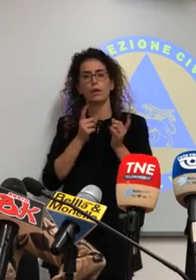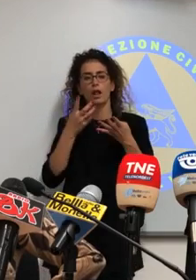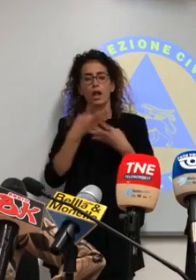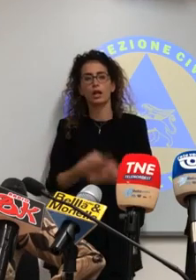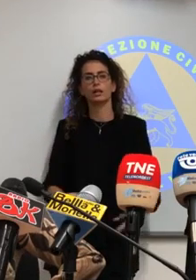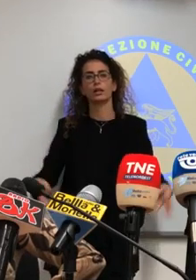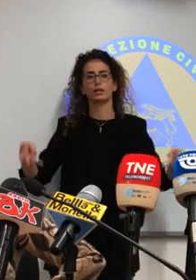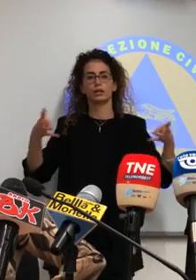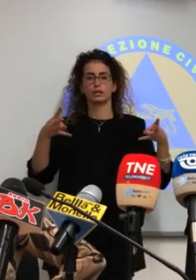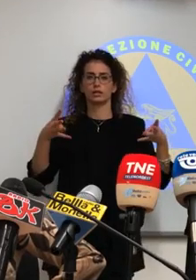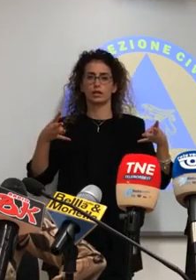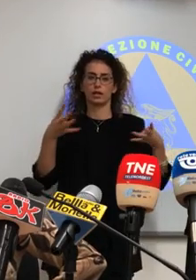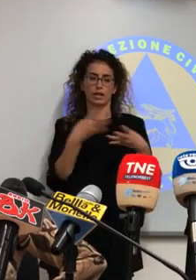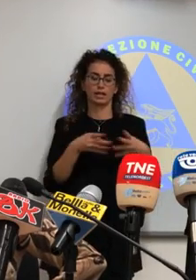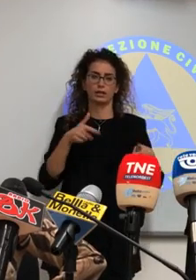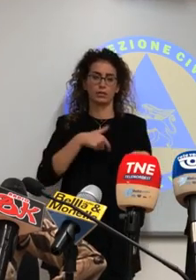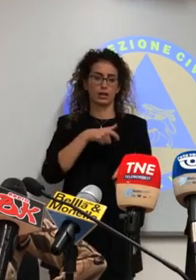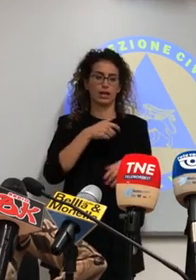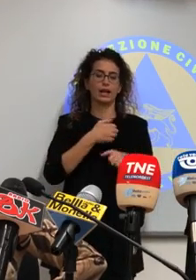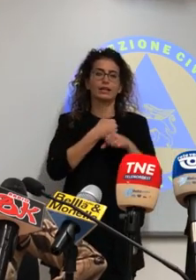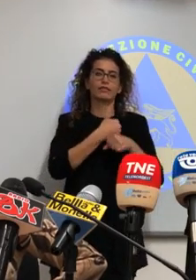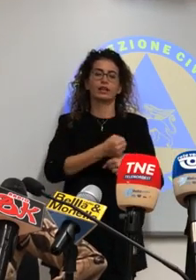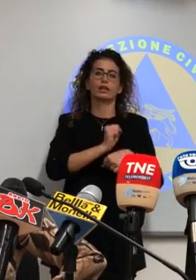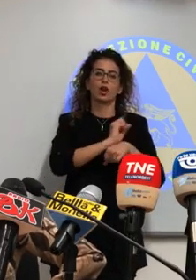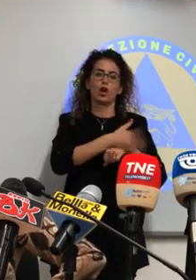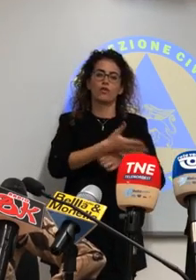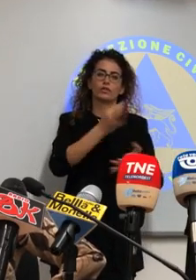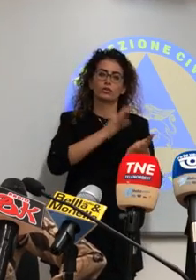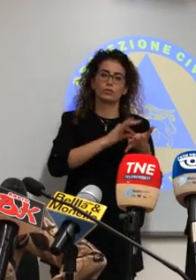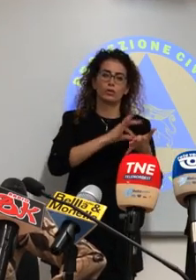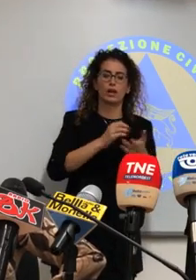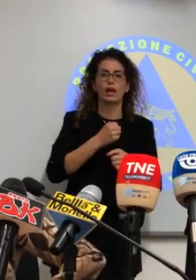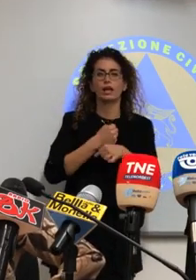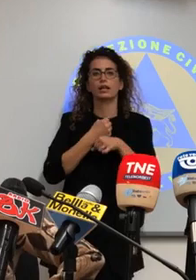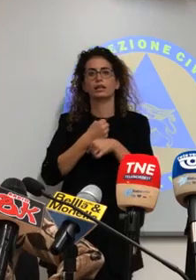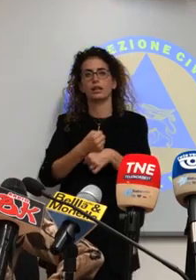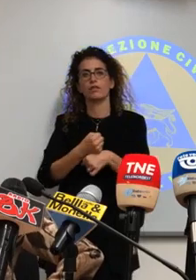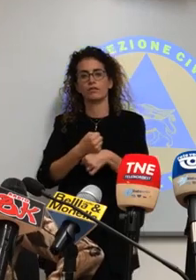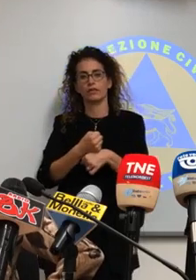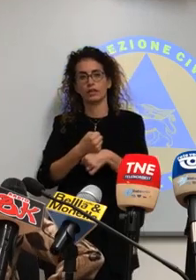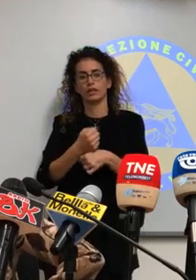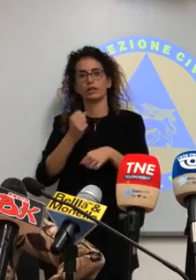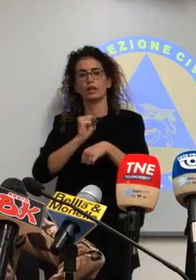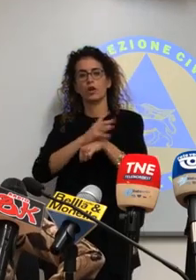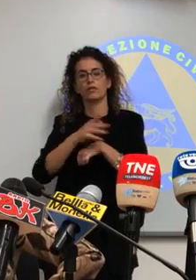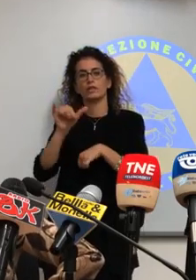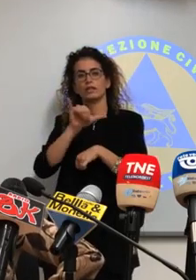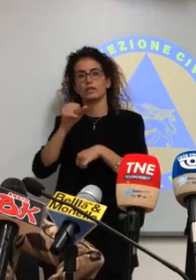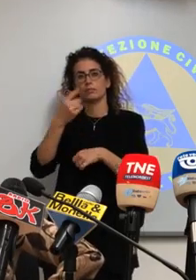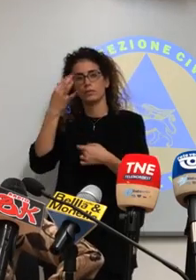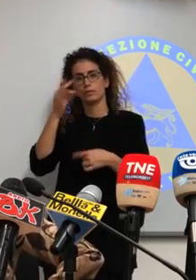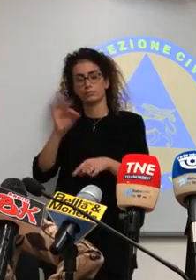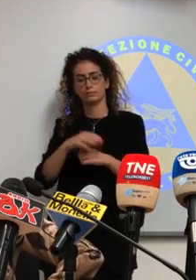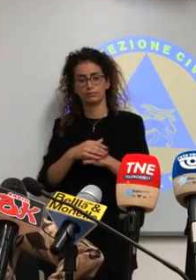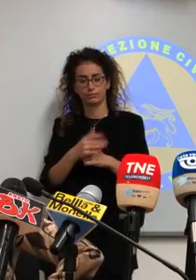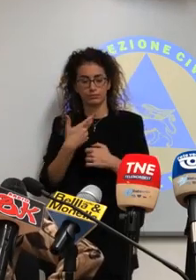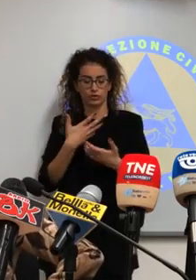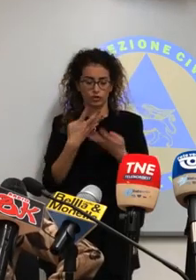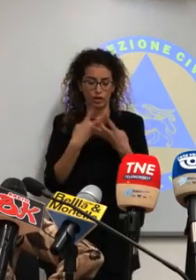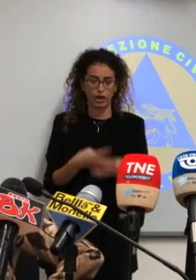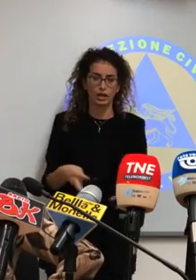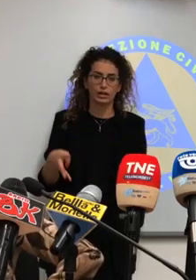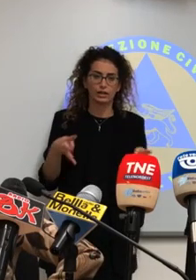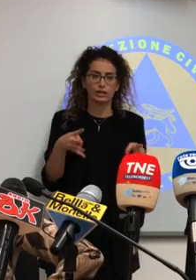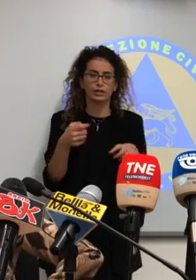da un referente Covid della scuola e un referente Covid nel SISP di riferimento. Quindi c'è una rete, diciamo,